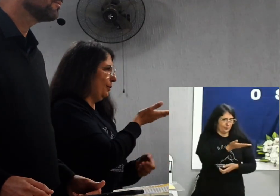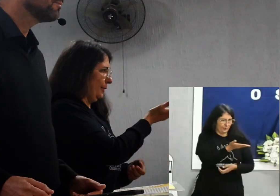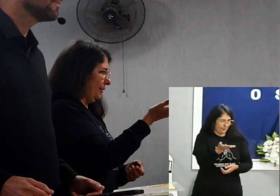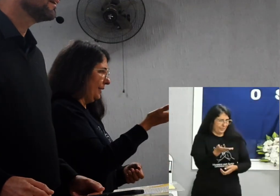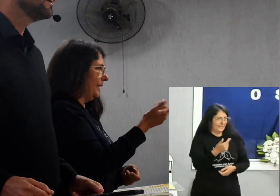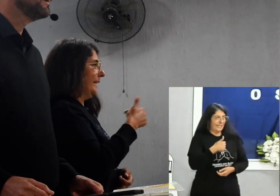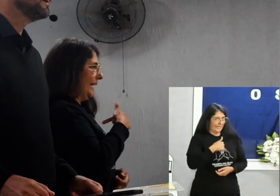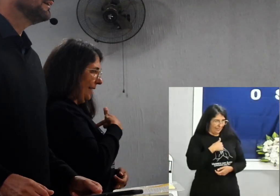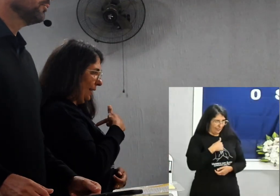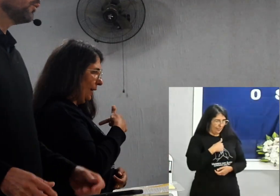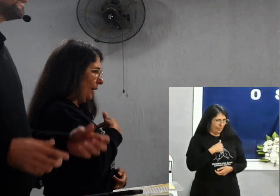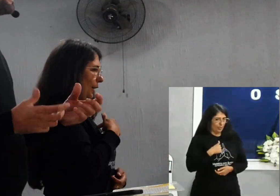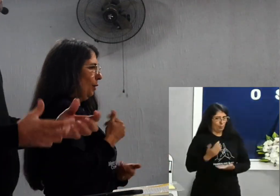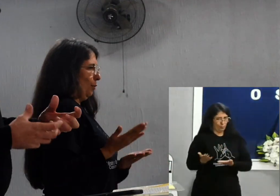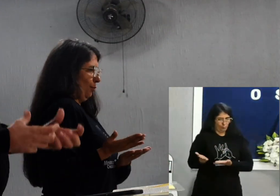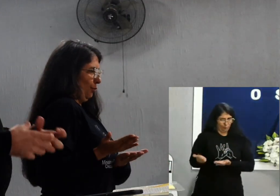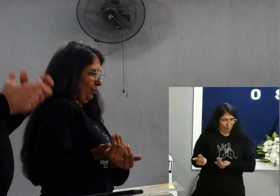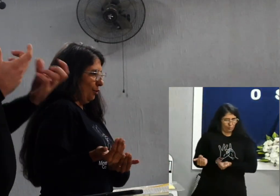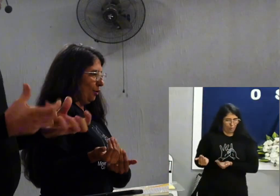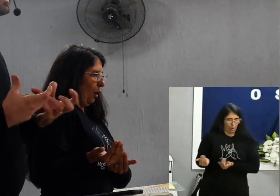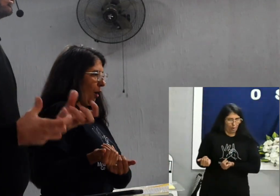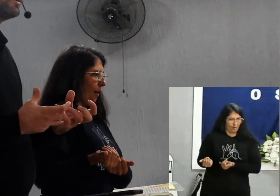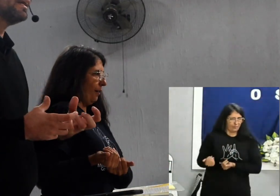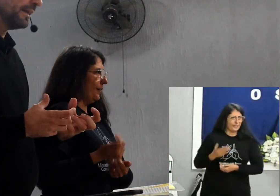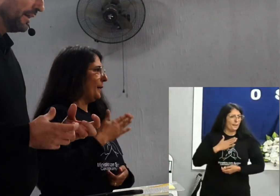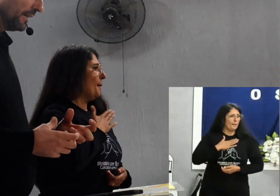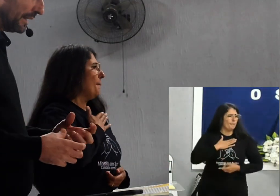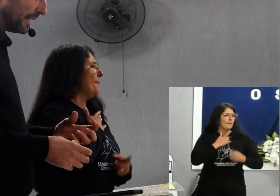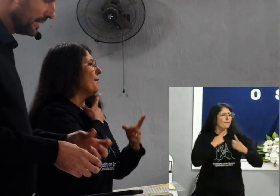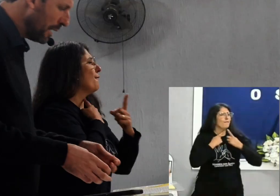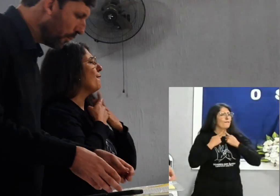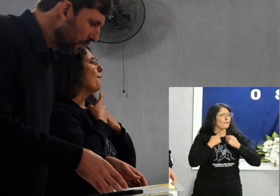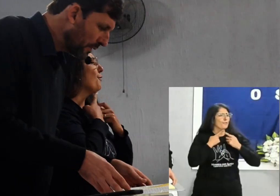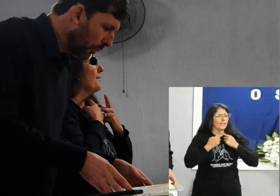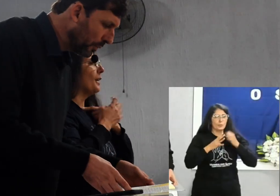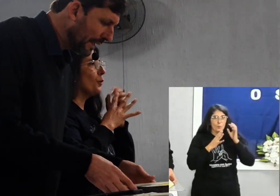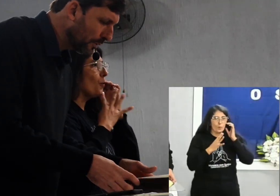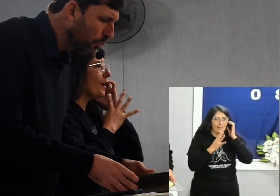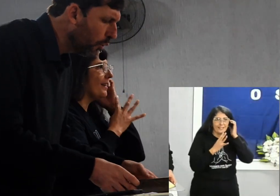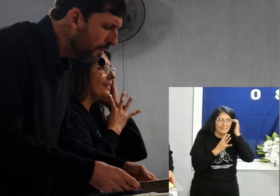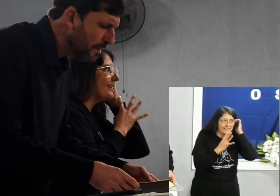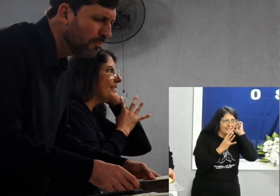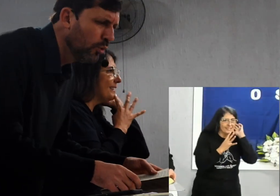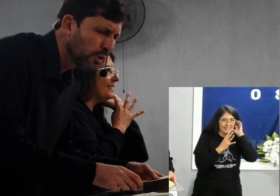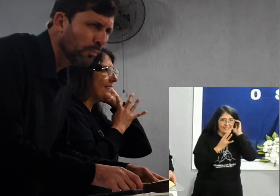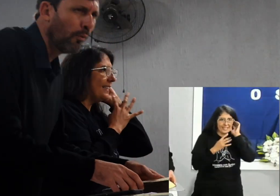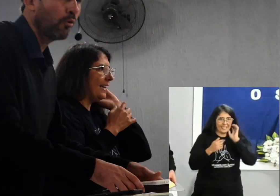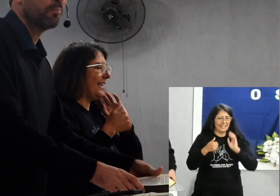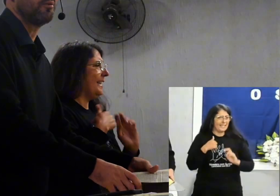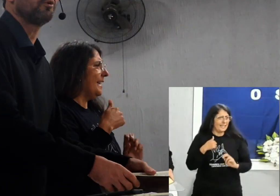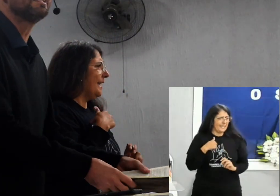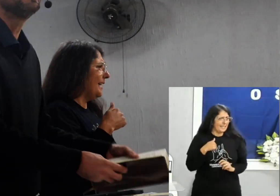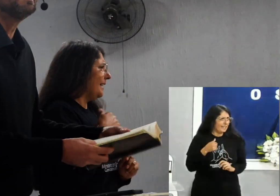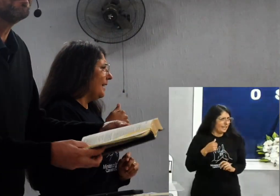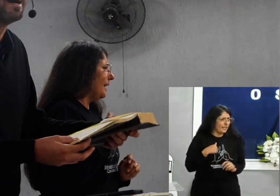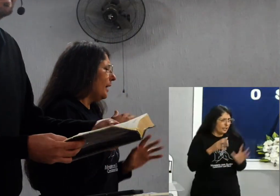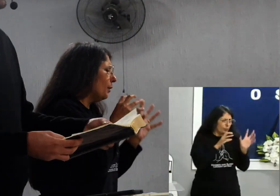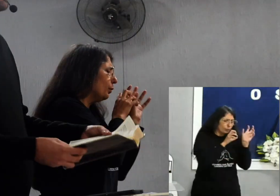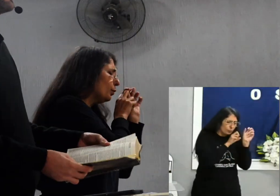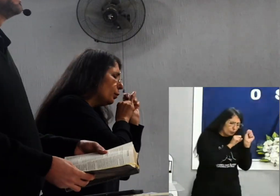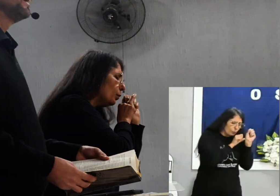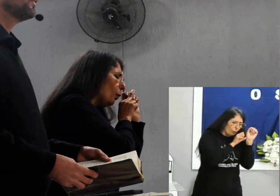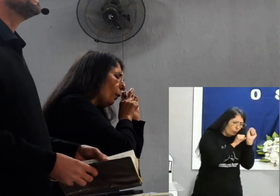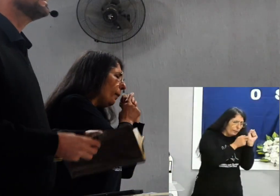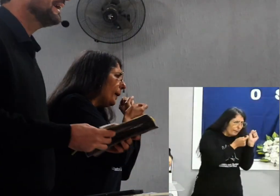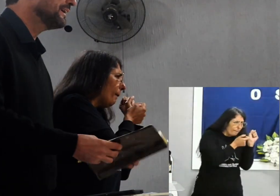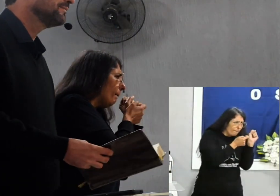muito. E o meu desejo era conhecer. E eu queria, naquele tempo, se eu pudesse dormir muito pouco para eu poder ler